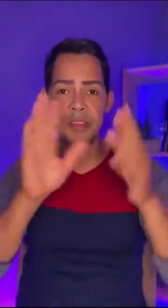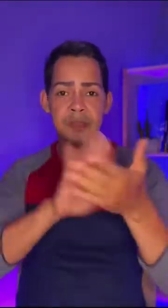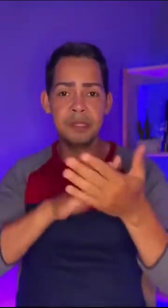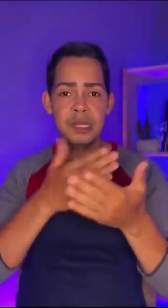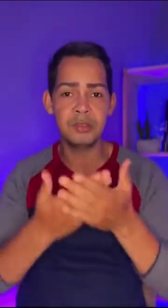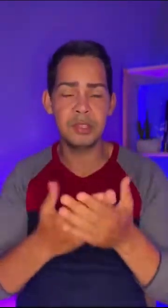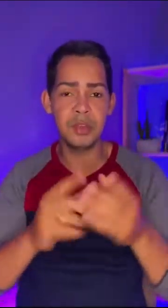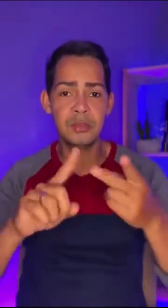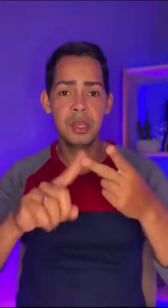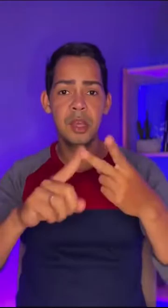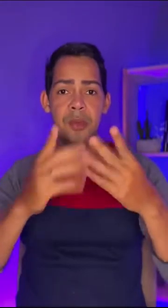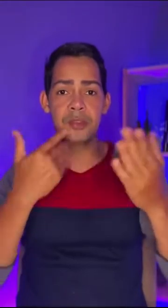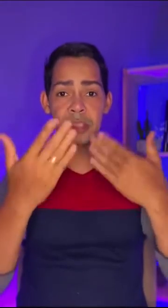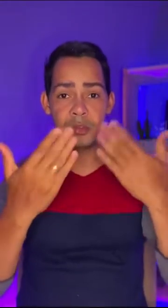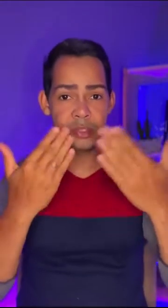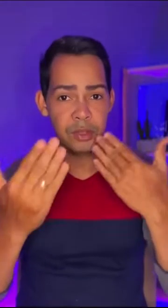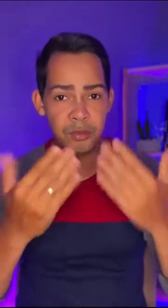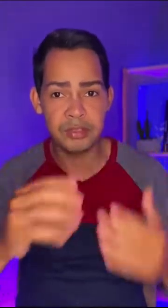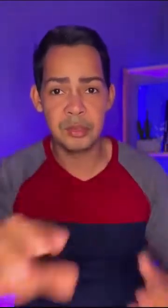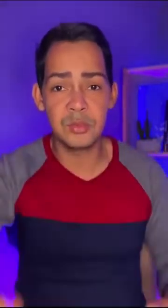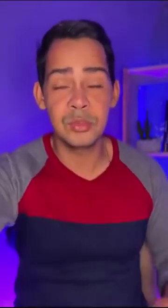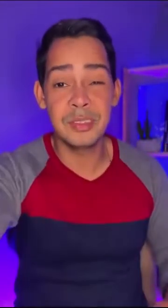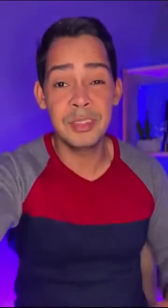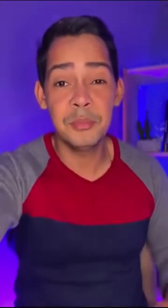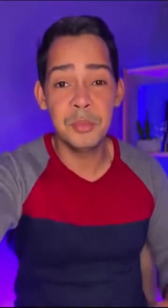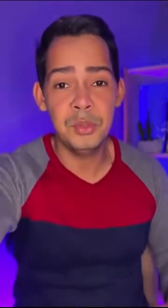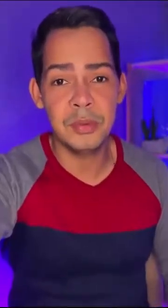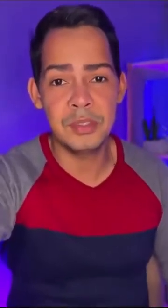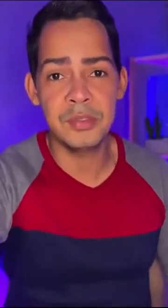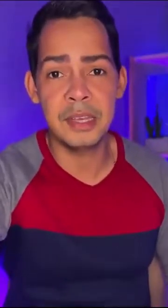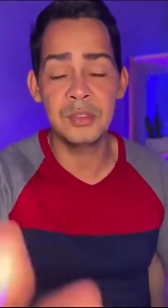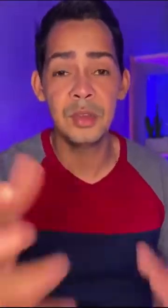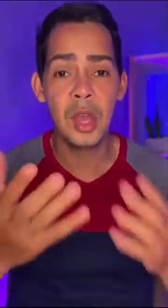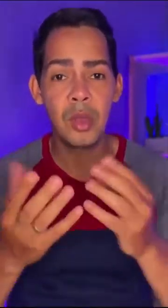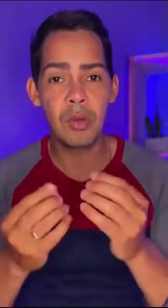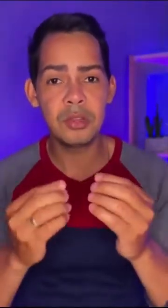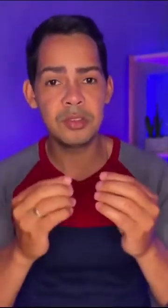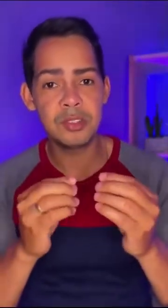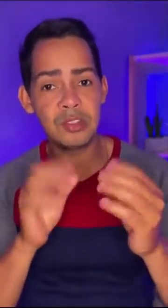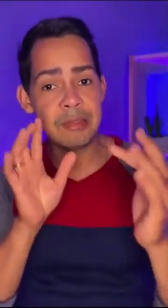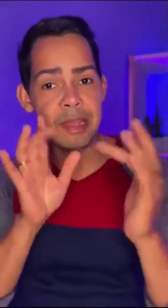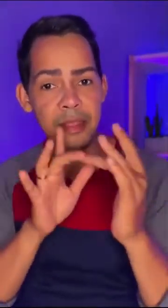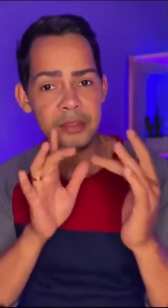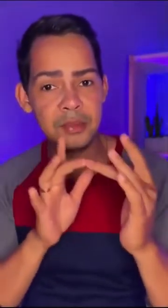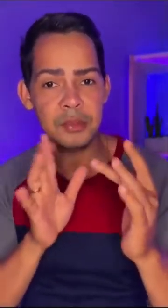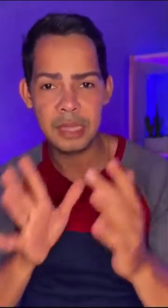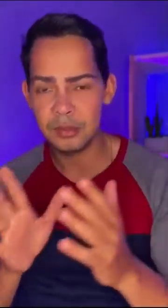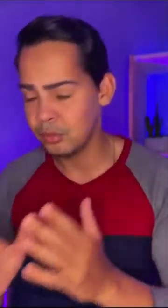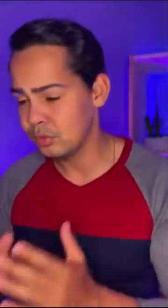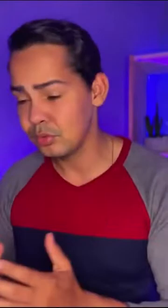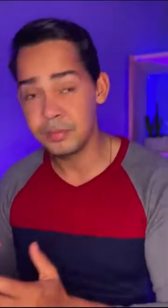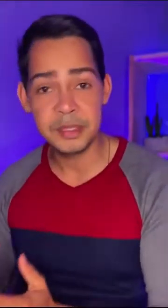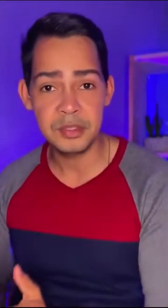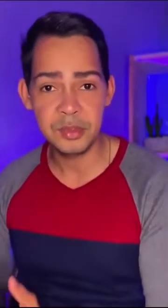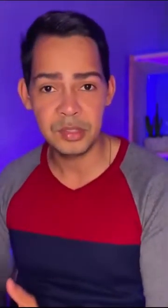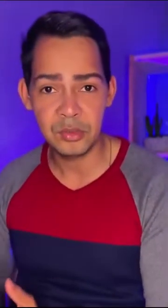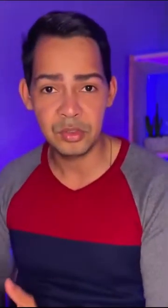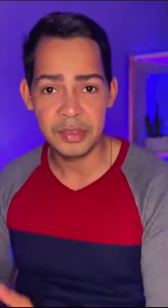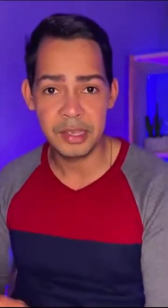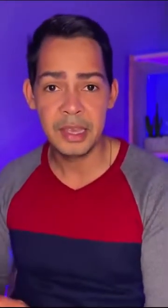fazer uma tradução, para você conseguir conversar com o surdo, vai ser muito mais fácil quando você já tem esse contato com o surdo. Porque se você não tiver,